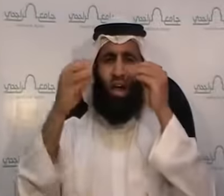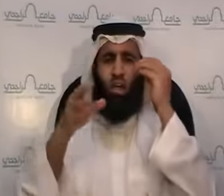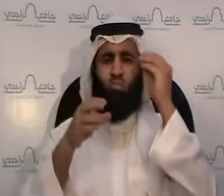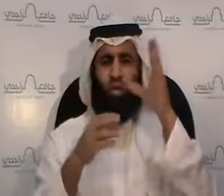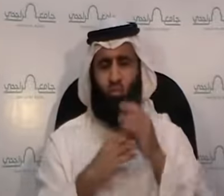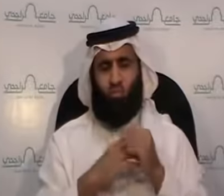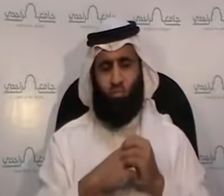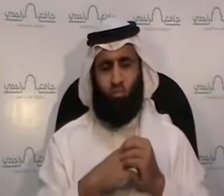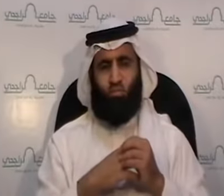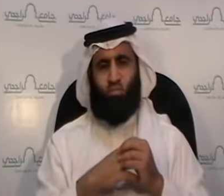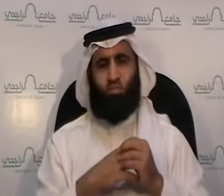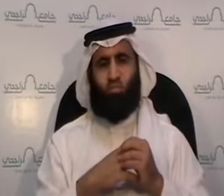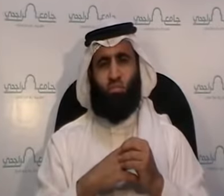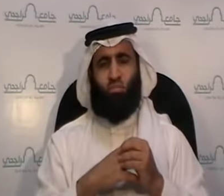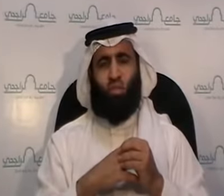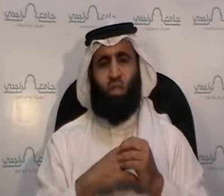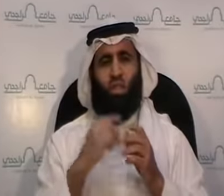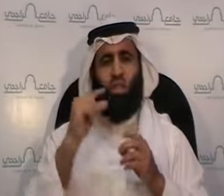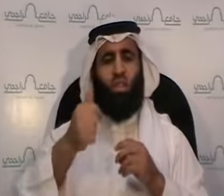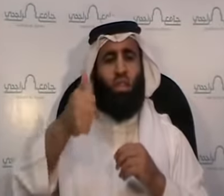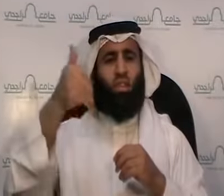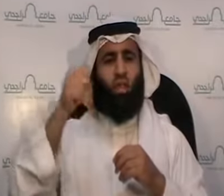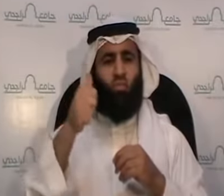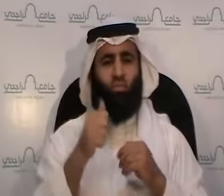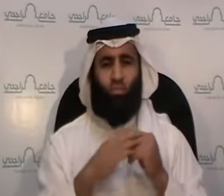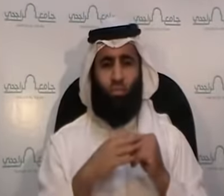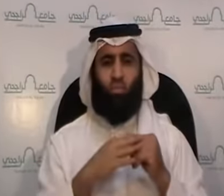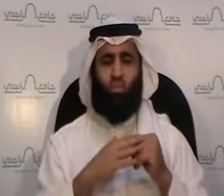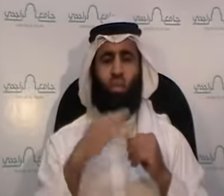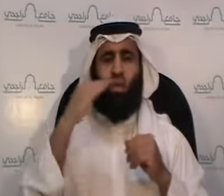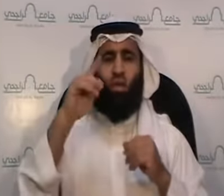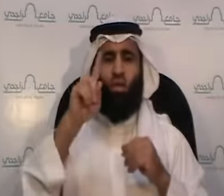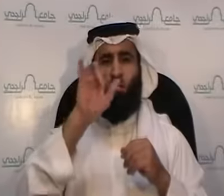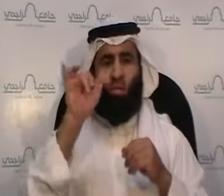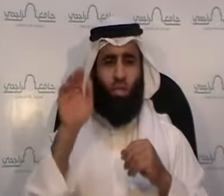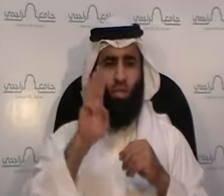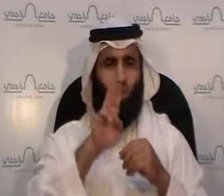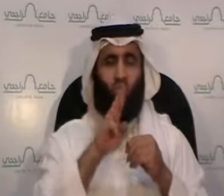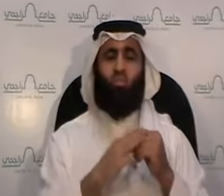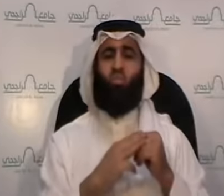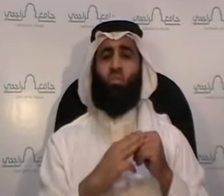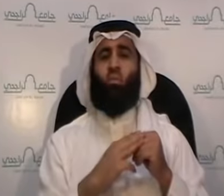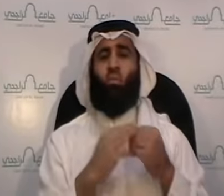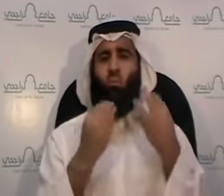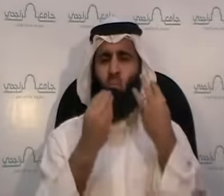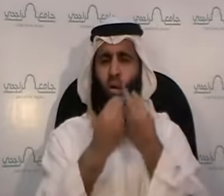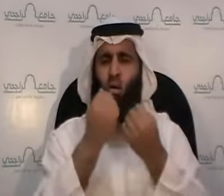الداء الخبيث المتمكن منه؟ وهل له أن يعلم قدر الجرم الذي وقع فيه والبلاء